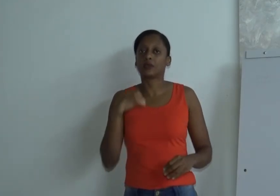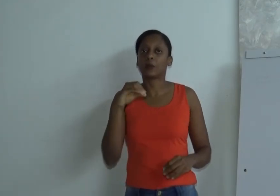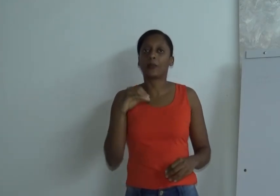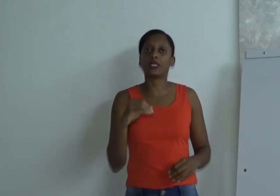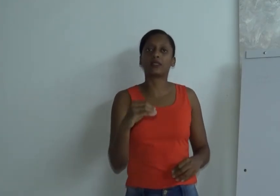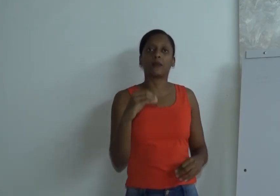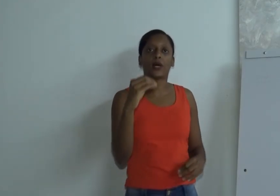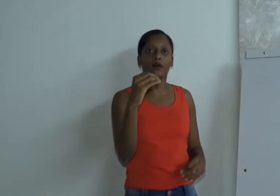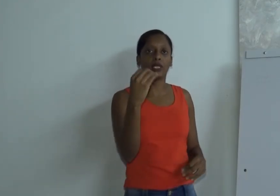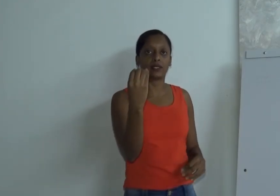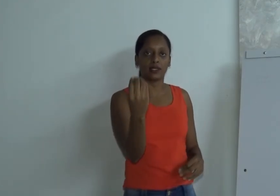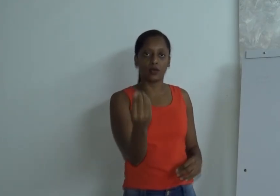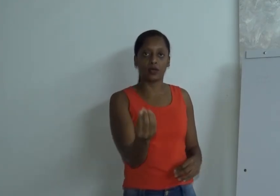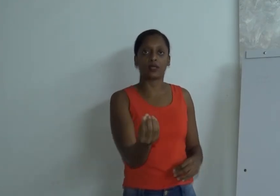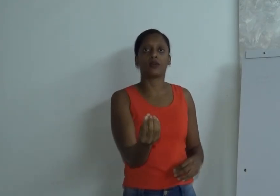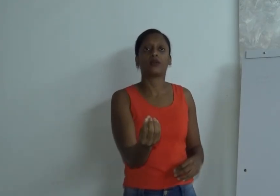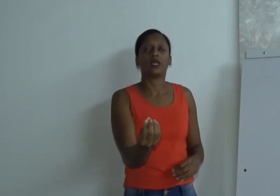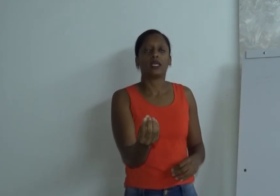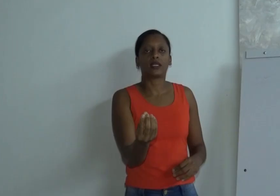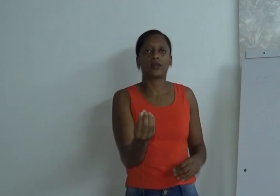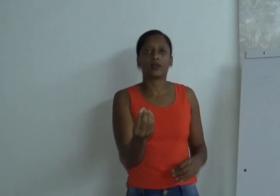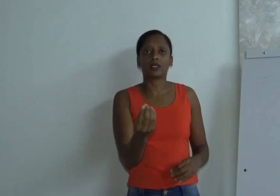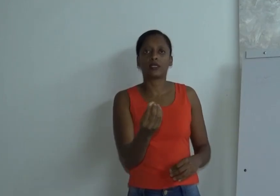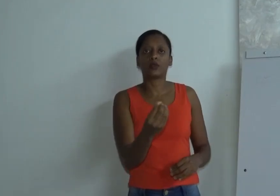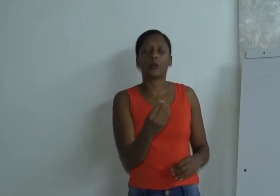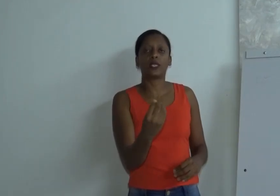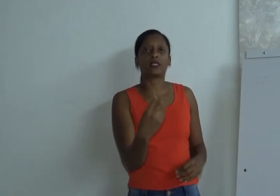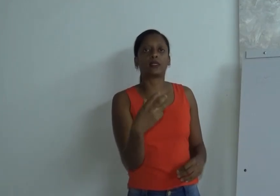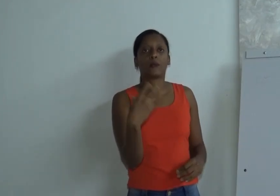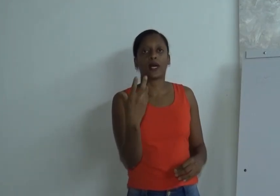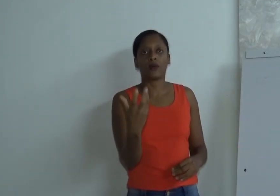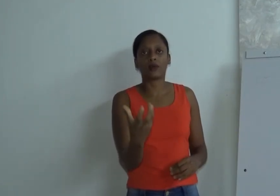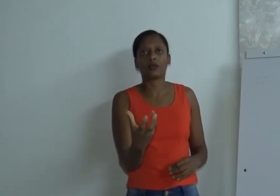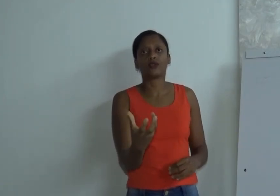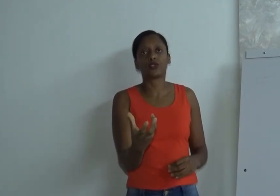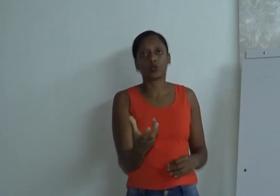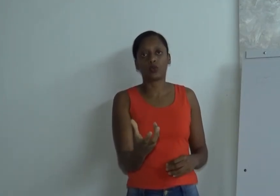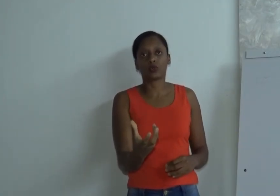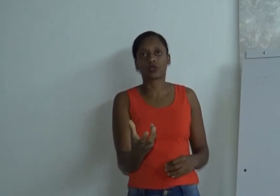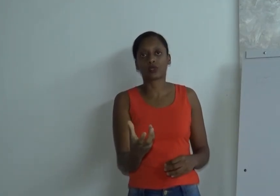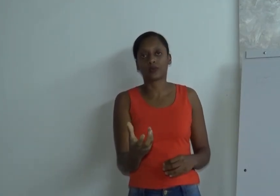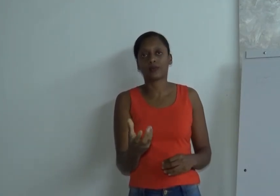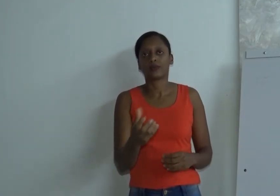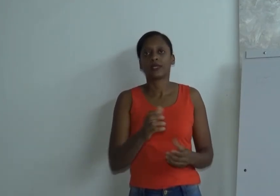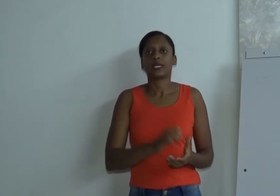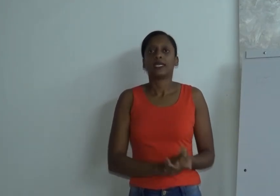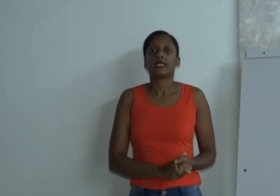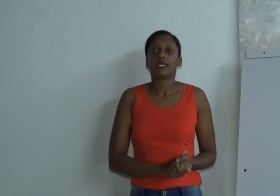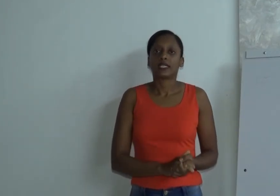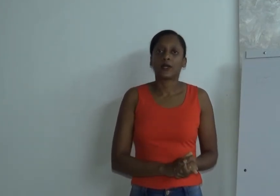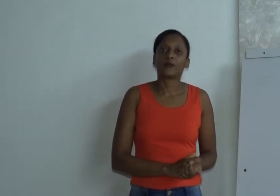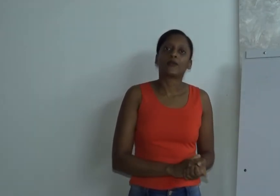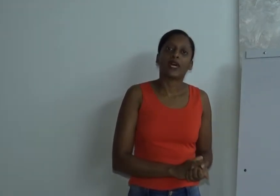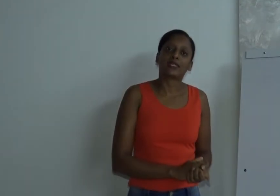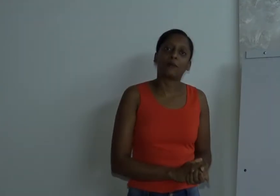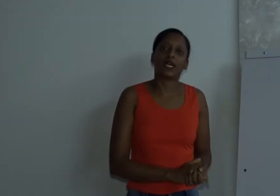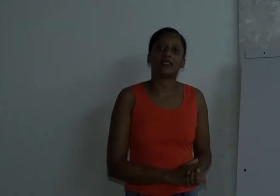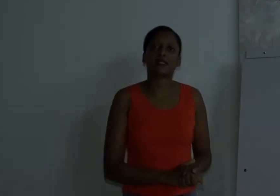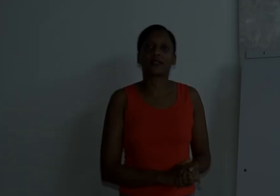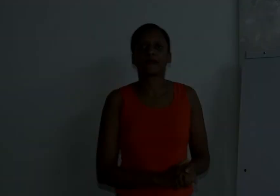tecido principal desse órgão. Então, ele é o tecido principal de um osso. Então, até mais.